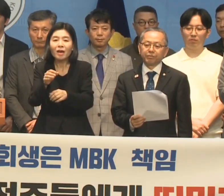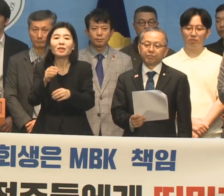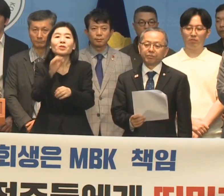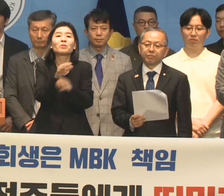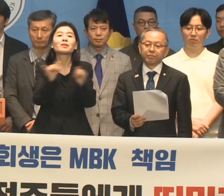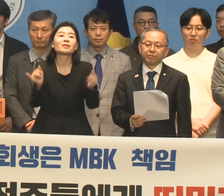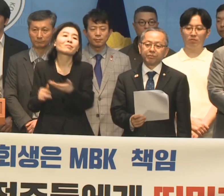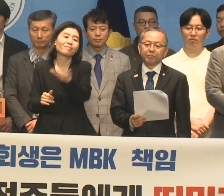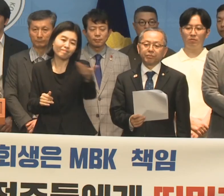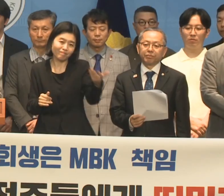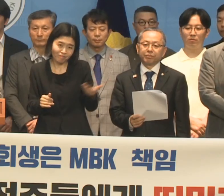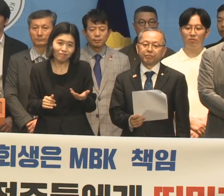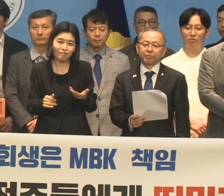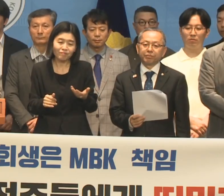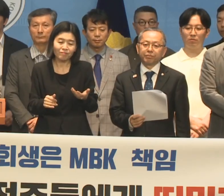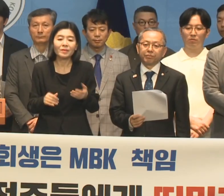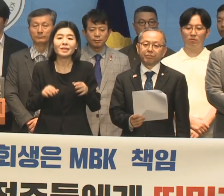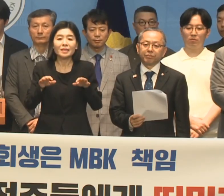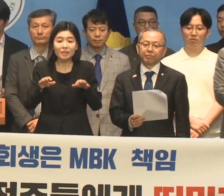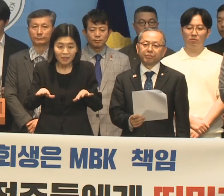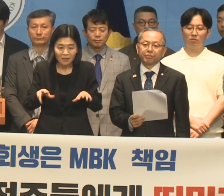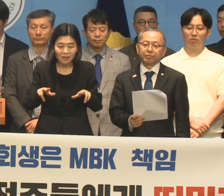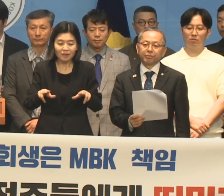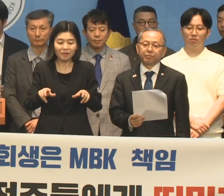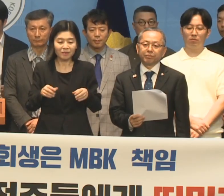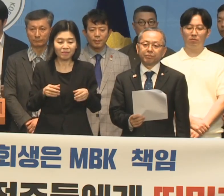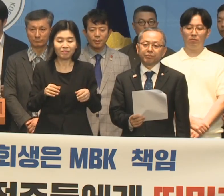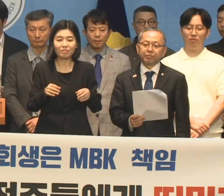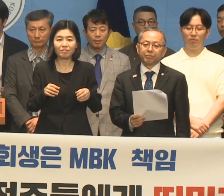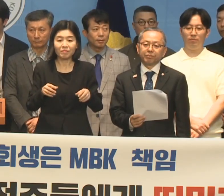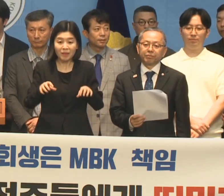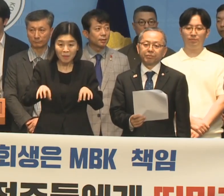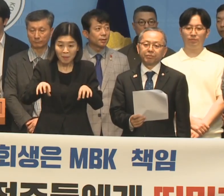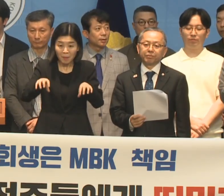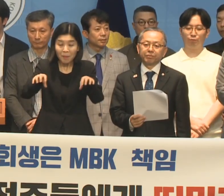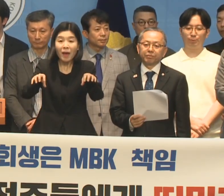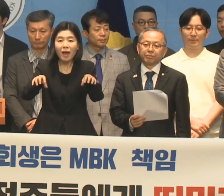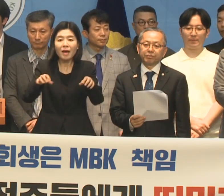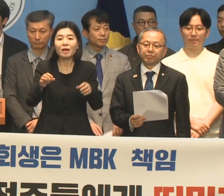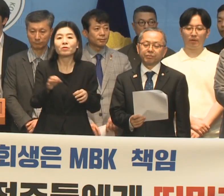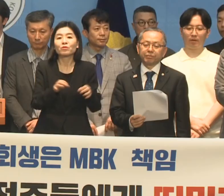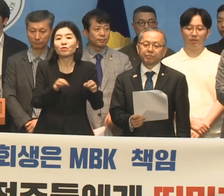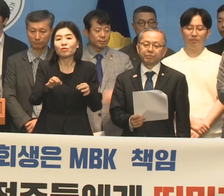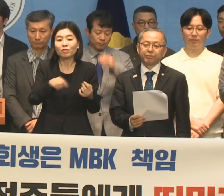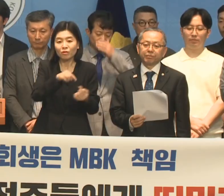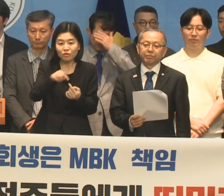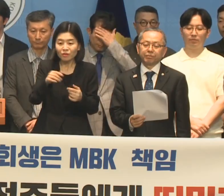홈플러스에 입점하여 운영 중인 저희 점주들은 홈플러스의 정상화를 위해 최선을 다할 것입니다.